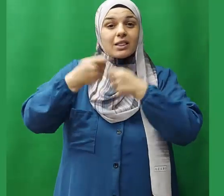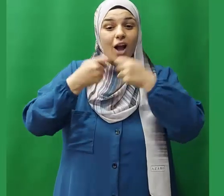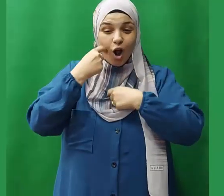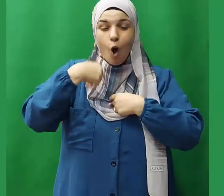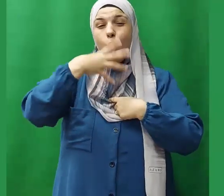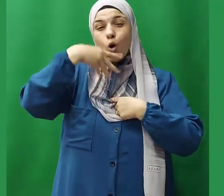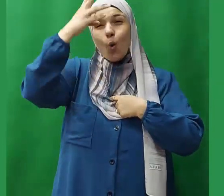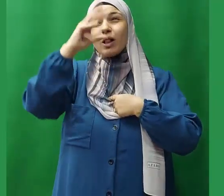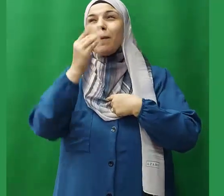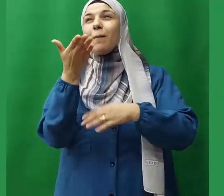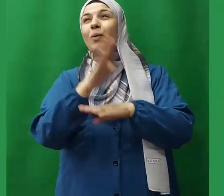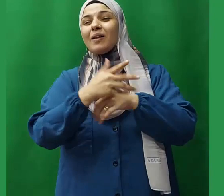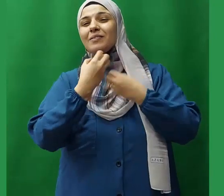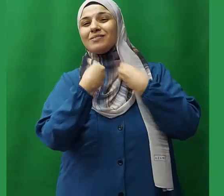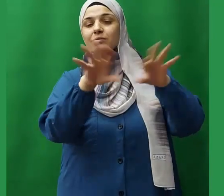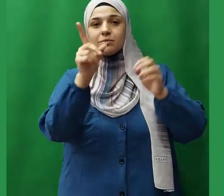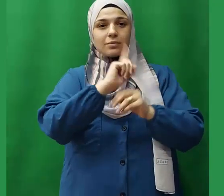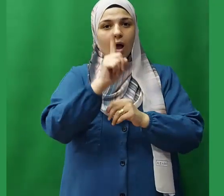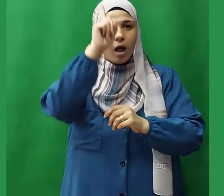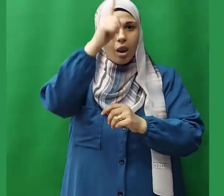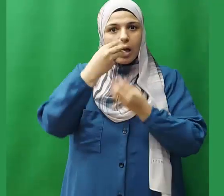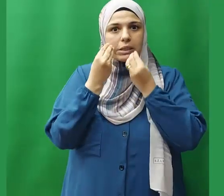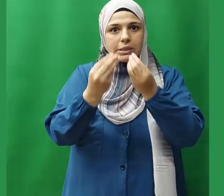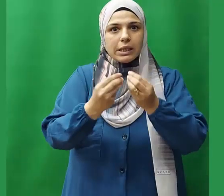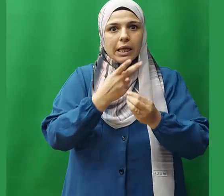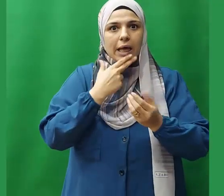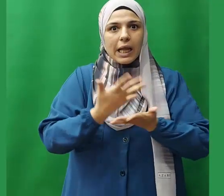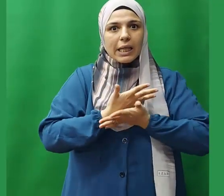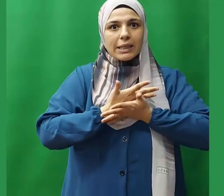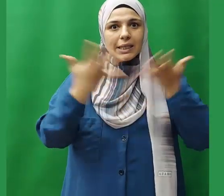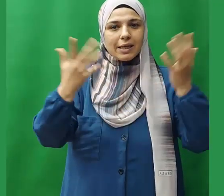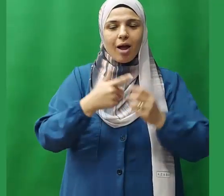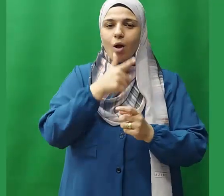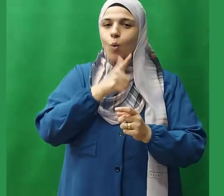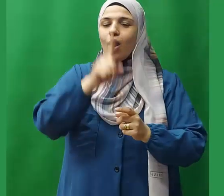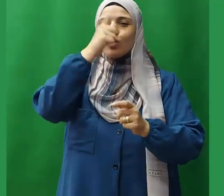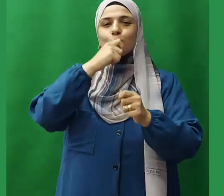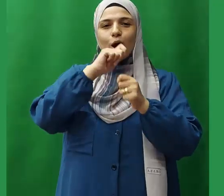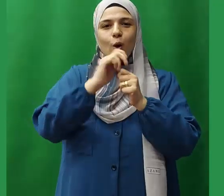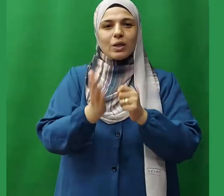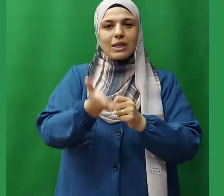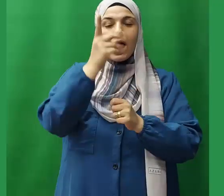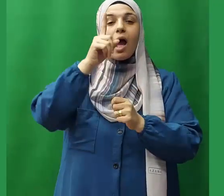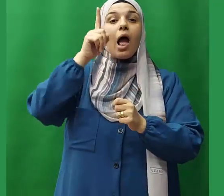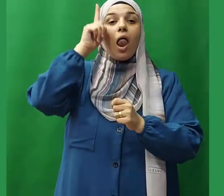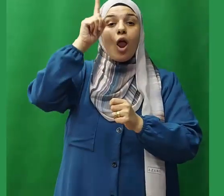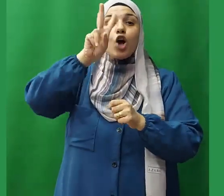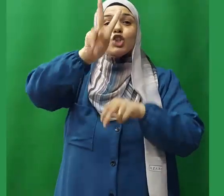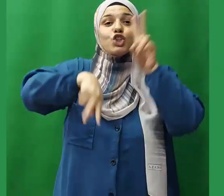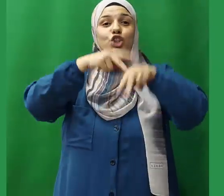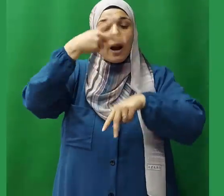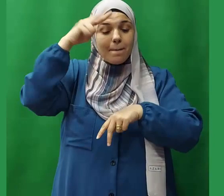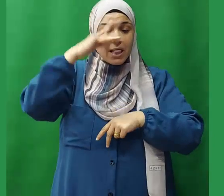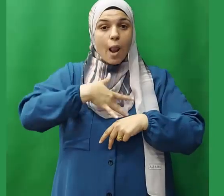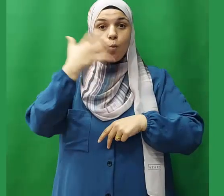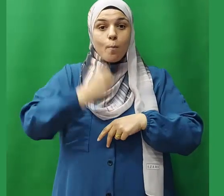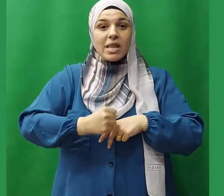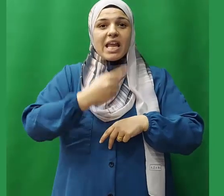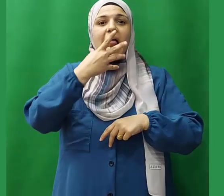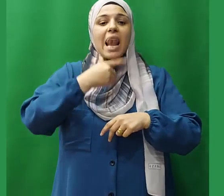وتجارتهم لا تبور حيث يقول الحق سبحانه ان الله اشترى من